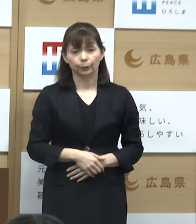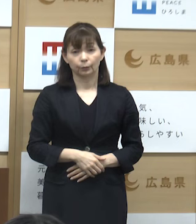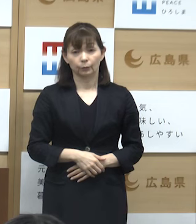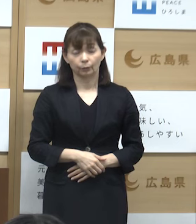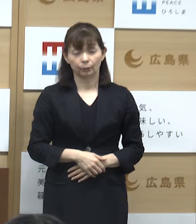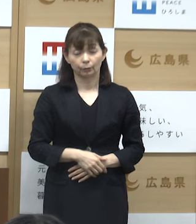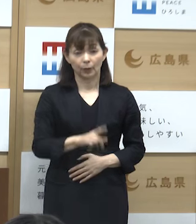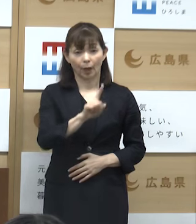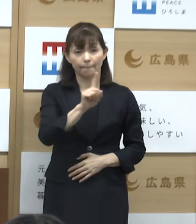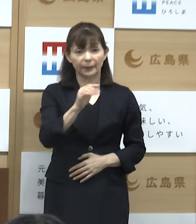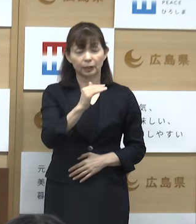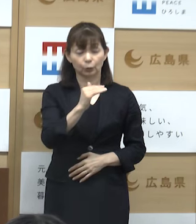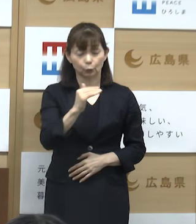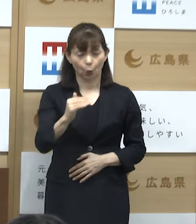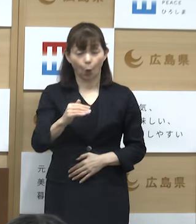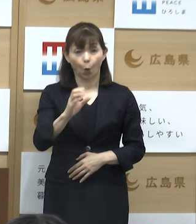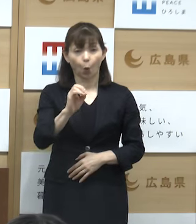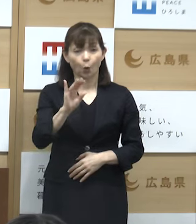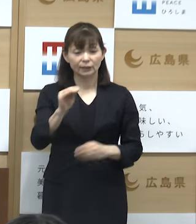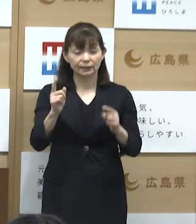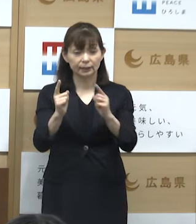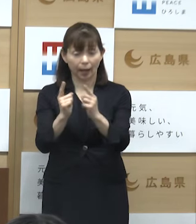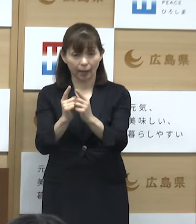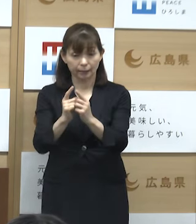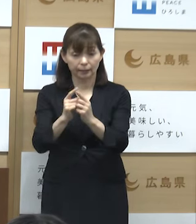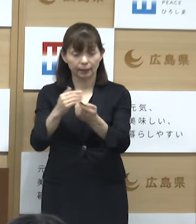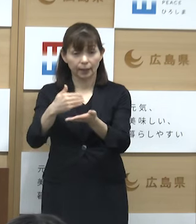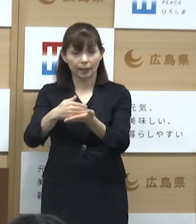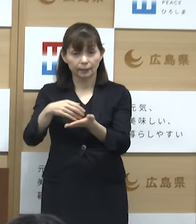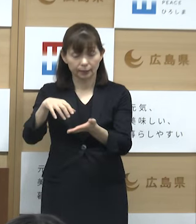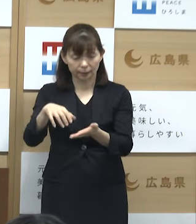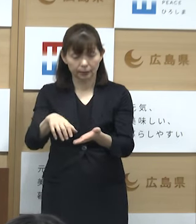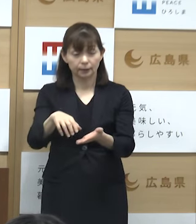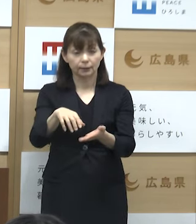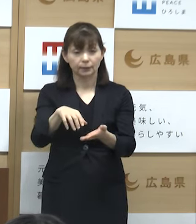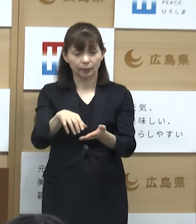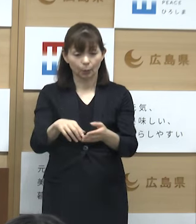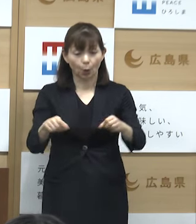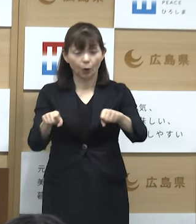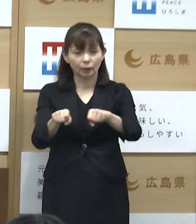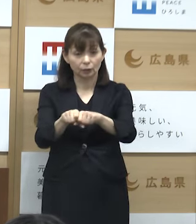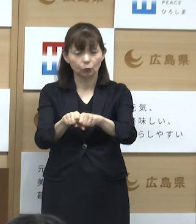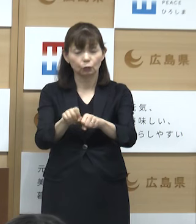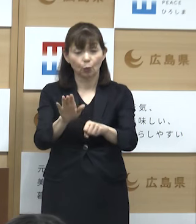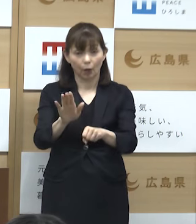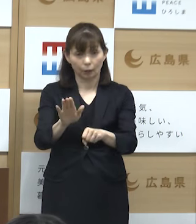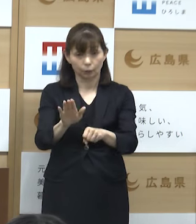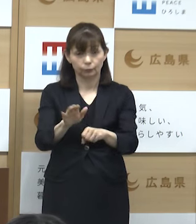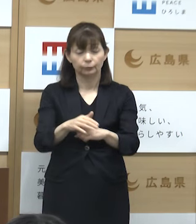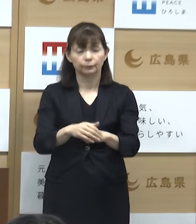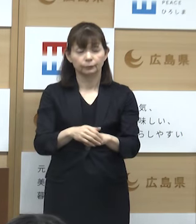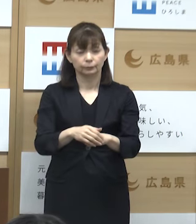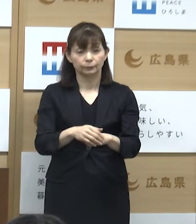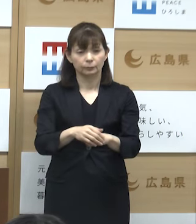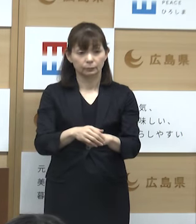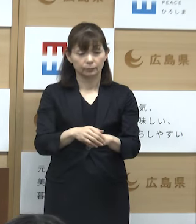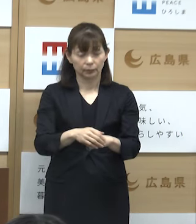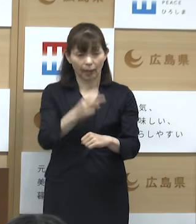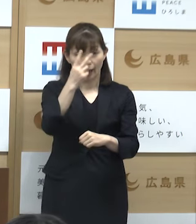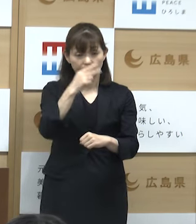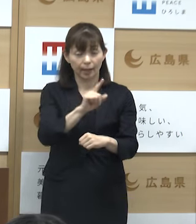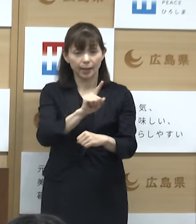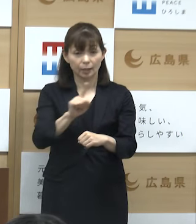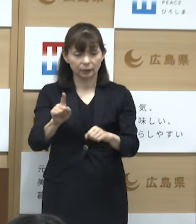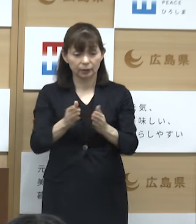備後落合で、芸備線にも、を結設しているというところでありまして、でこの芸備線についてはです